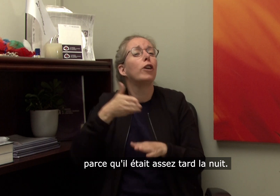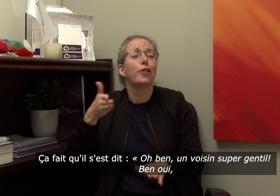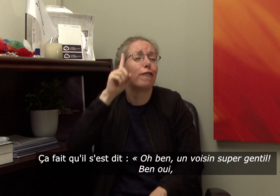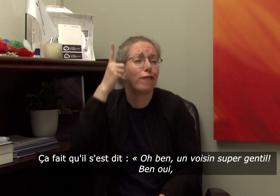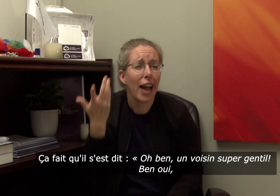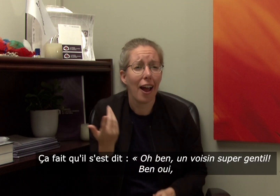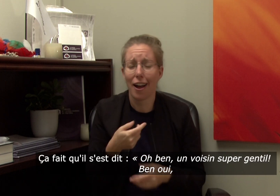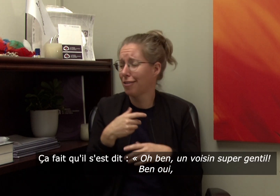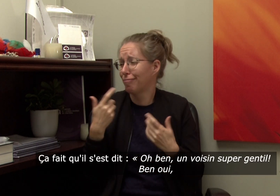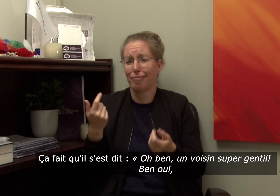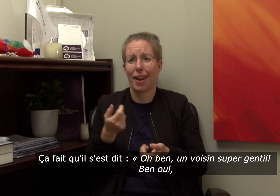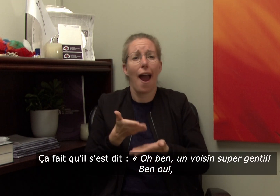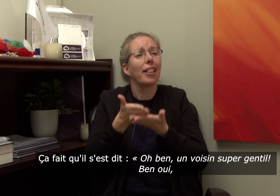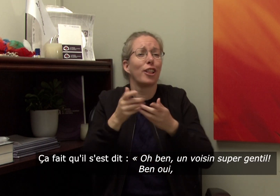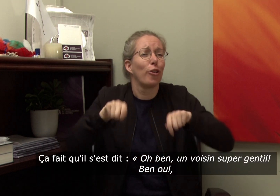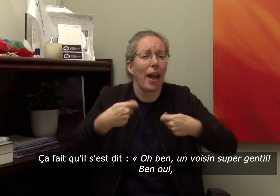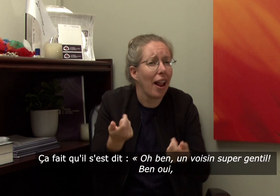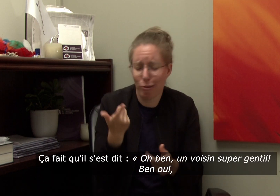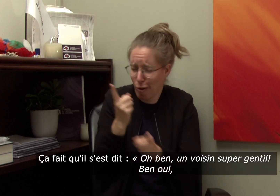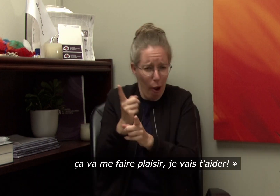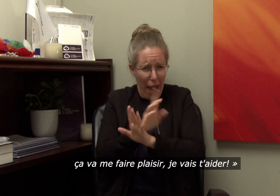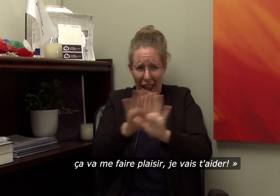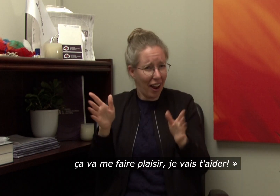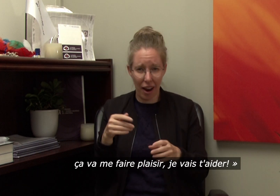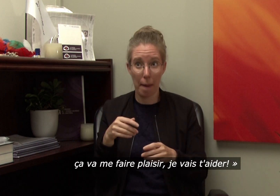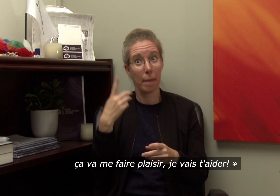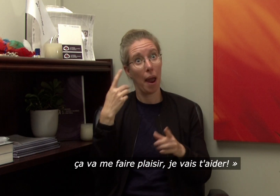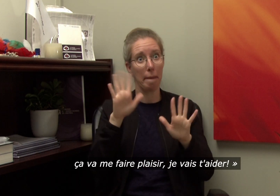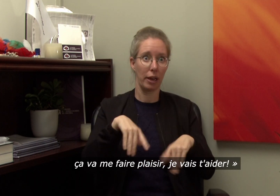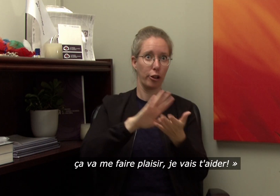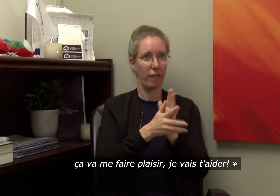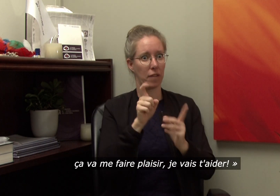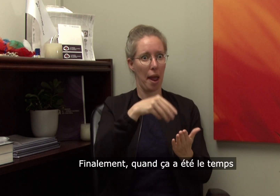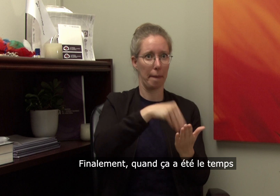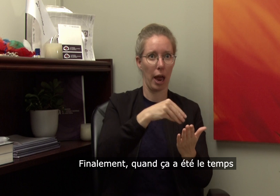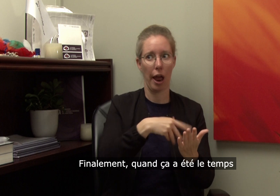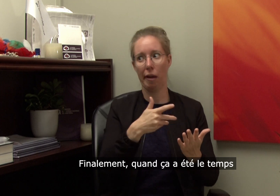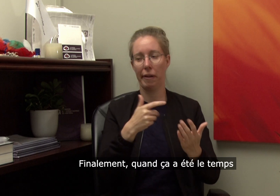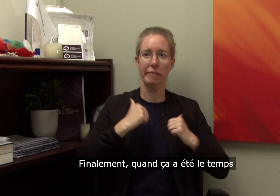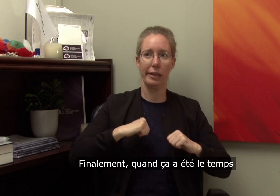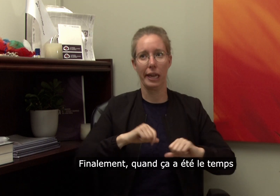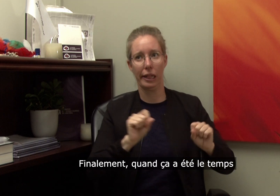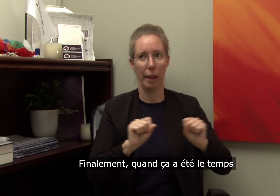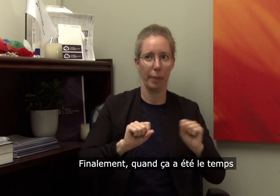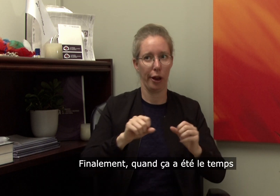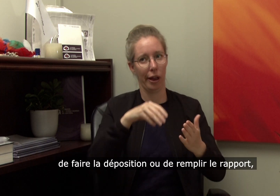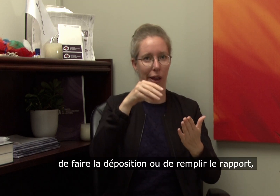je me suis dit, oh ben, un voisin super gentil, ben oui, ça va me faire plaisir, je vais t'aider. Puis finalement, dans le fond, quand ça a été le temps de faire